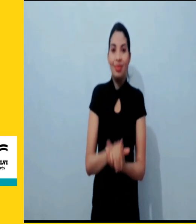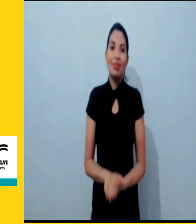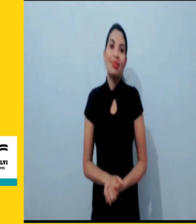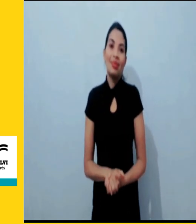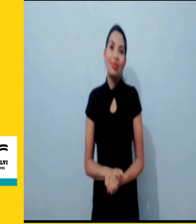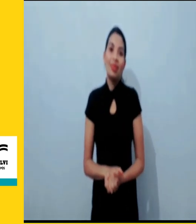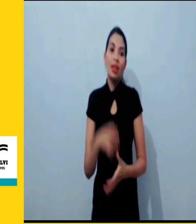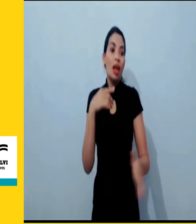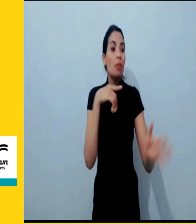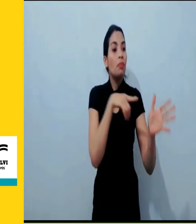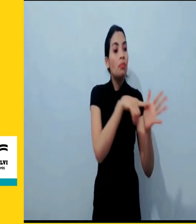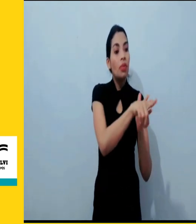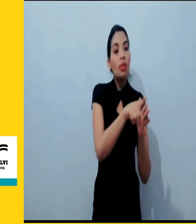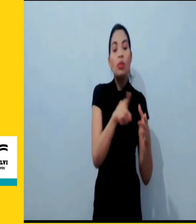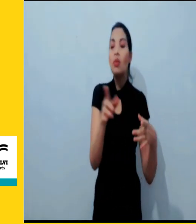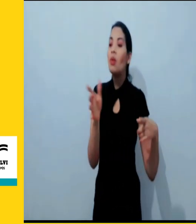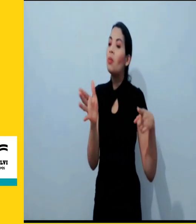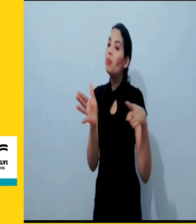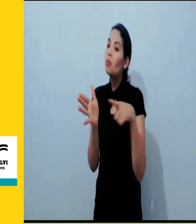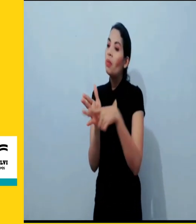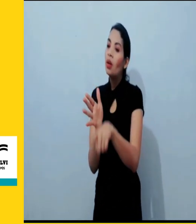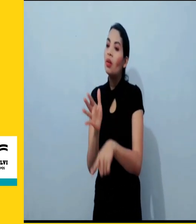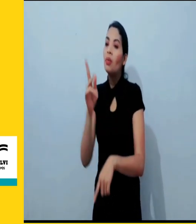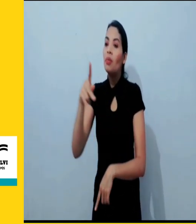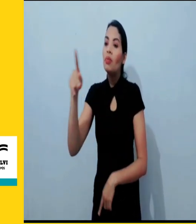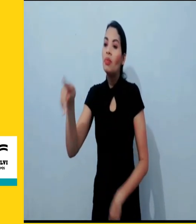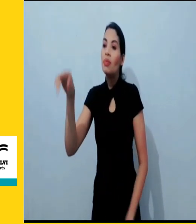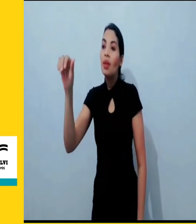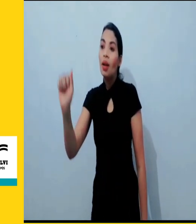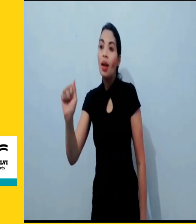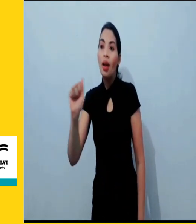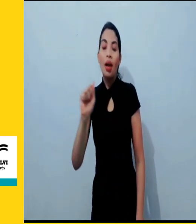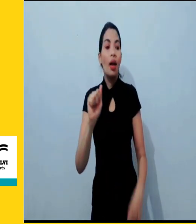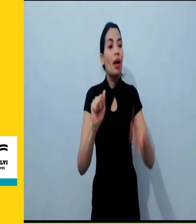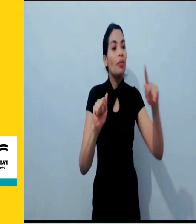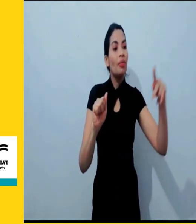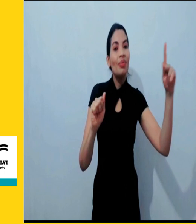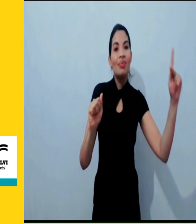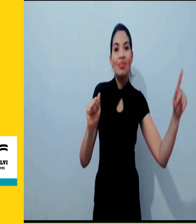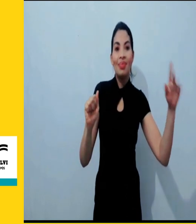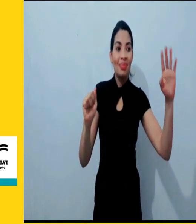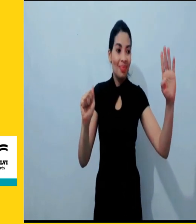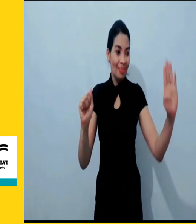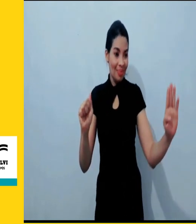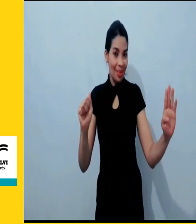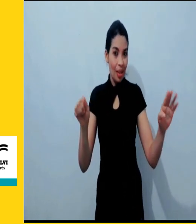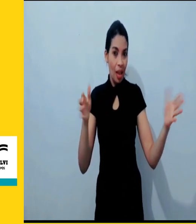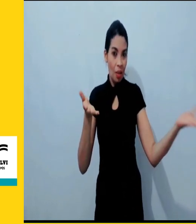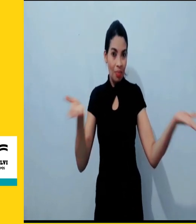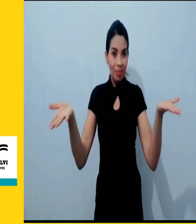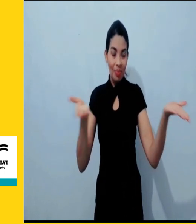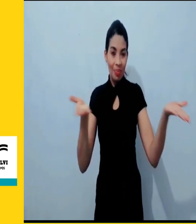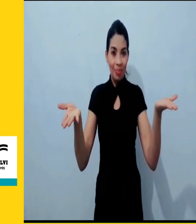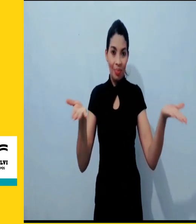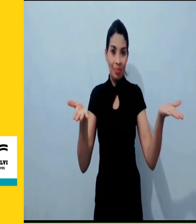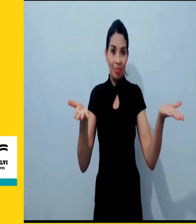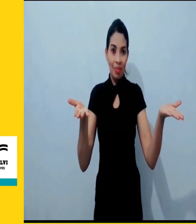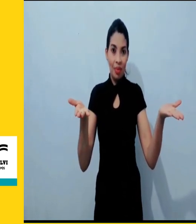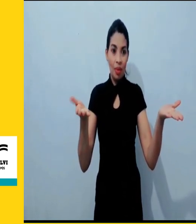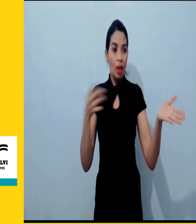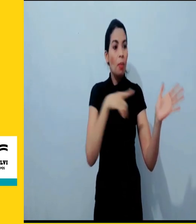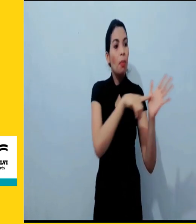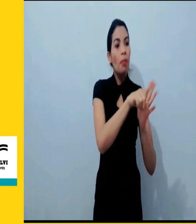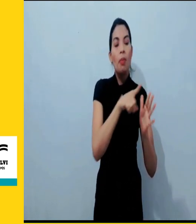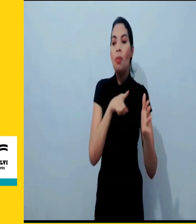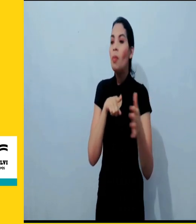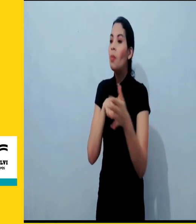Conclusão. Acerca do questionário aplicado à professora A e professor B sobre a importância